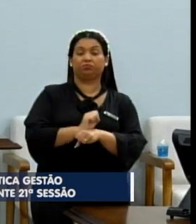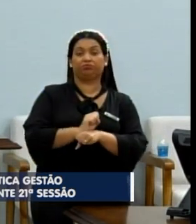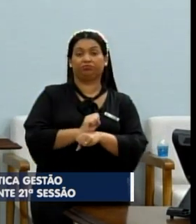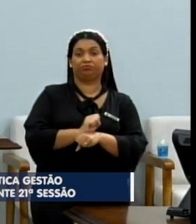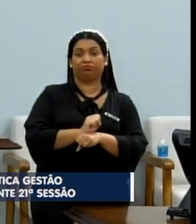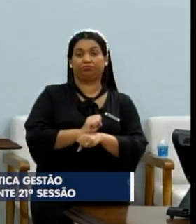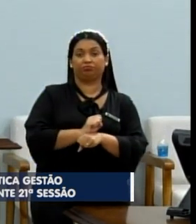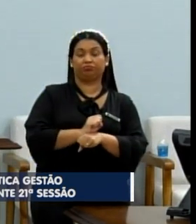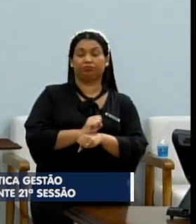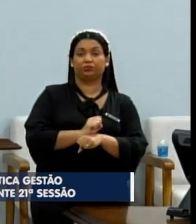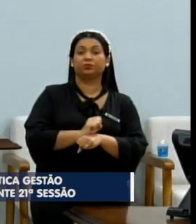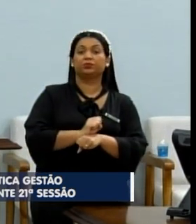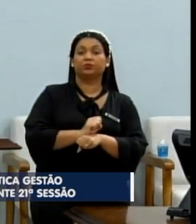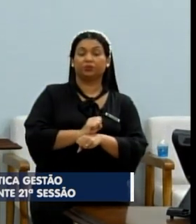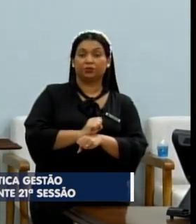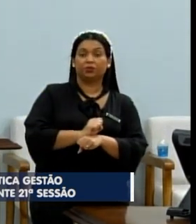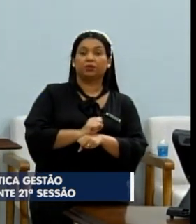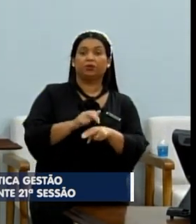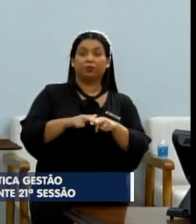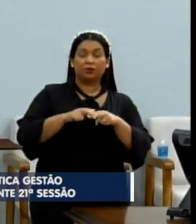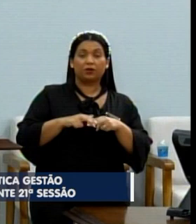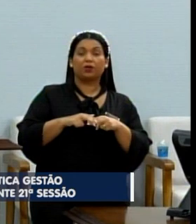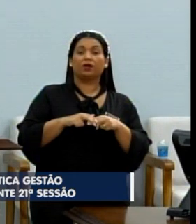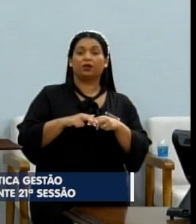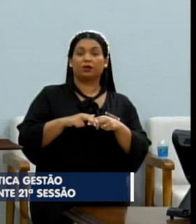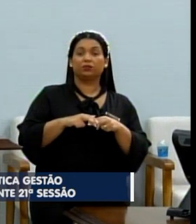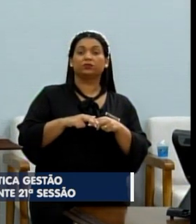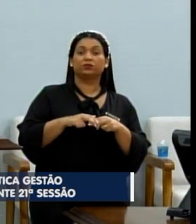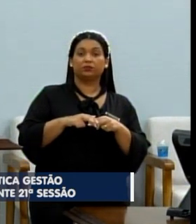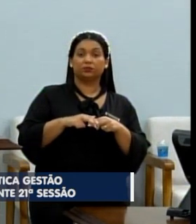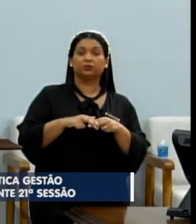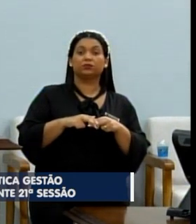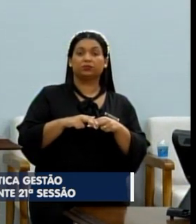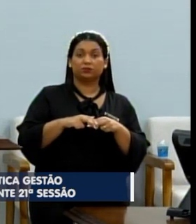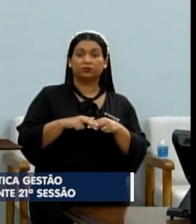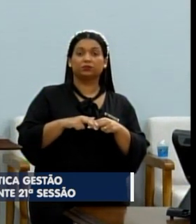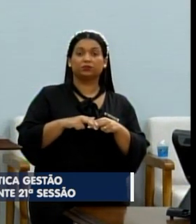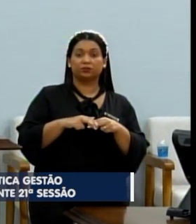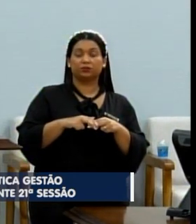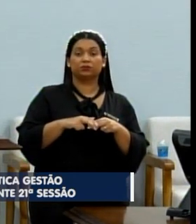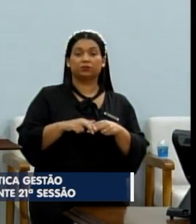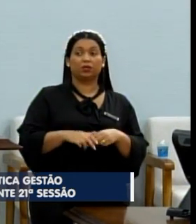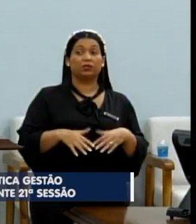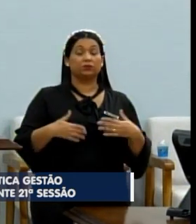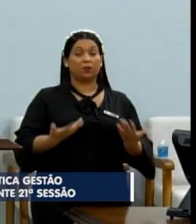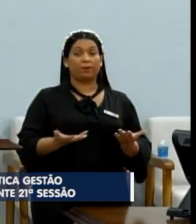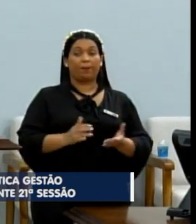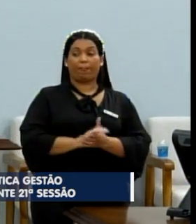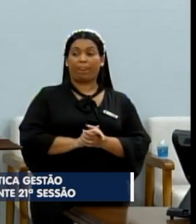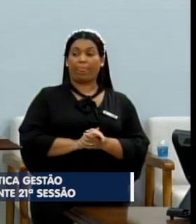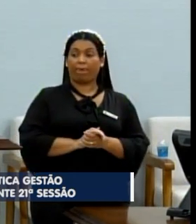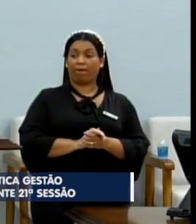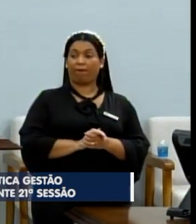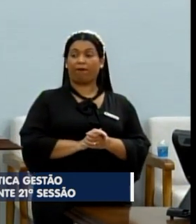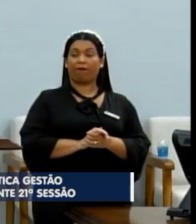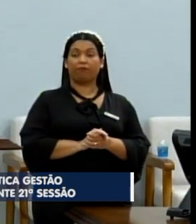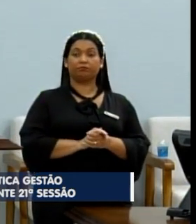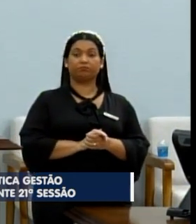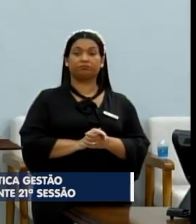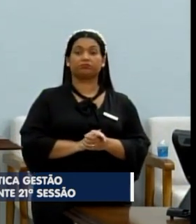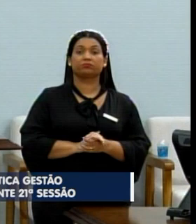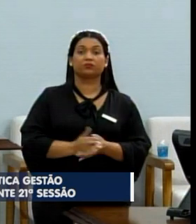é por conta de parte do sistema financeiro cruel e absolutamente predatório bom quero